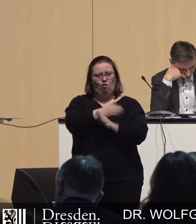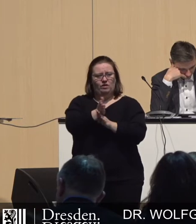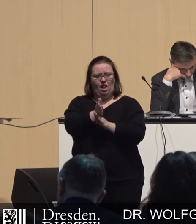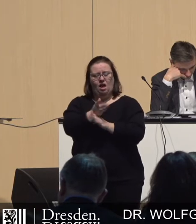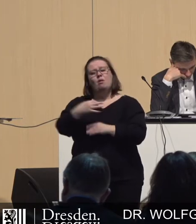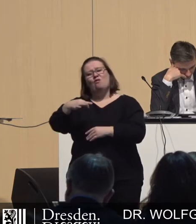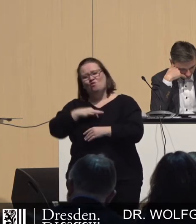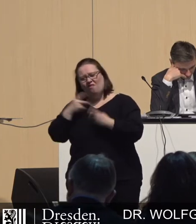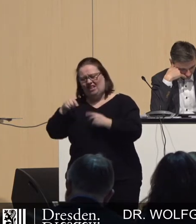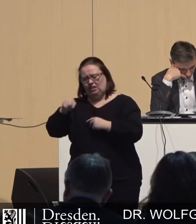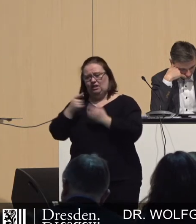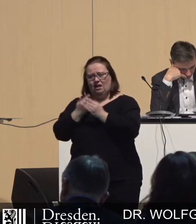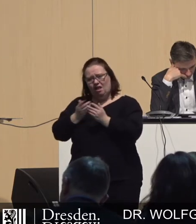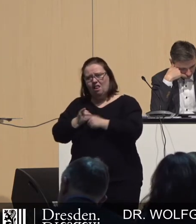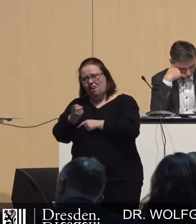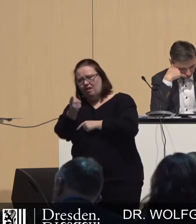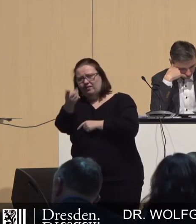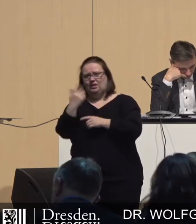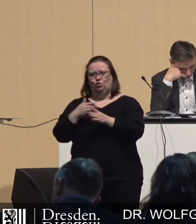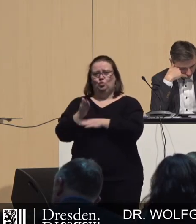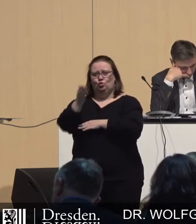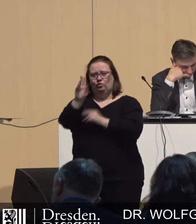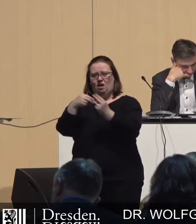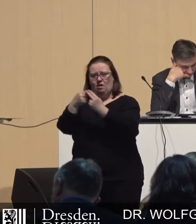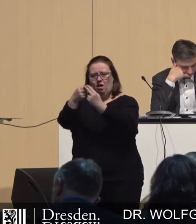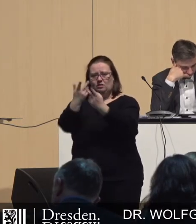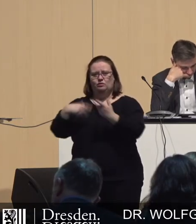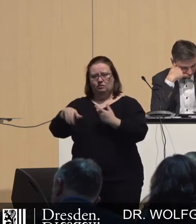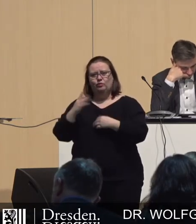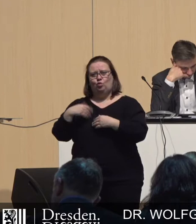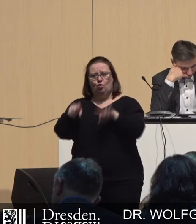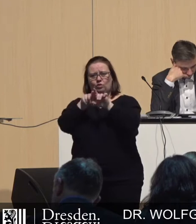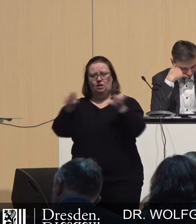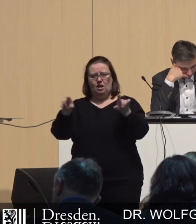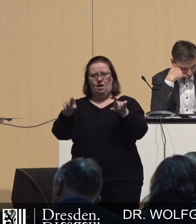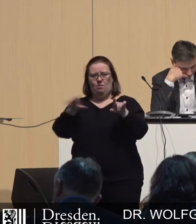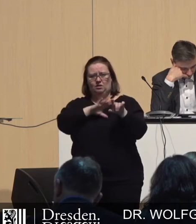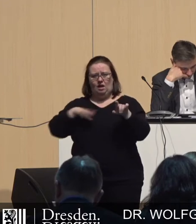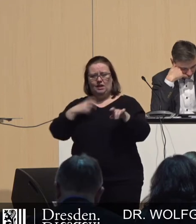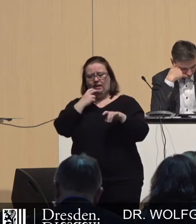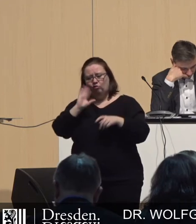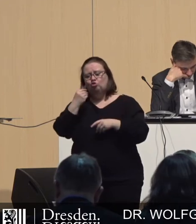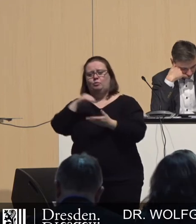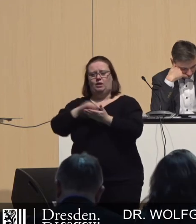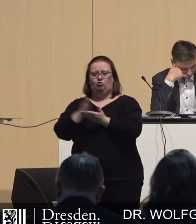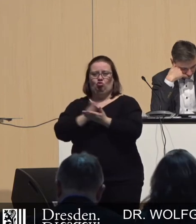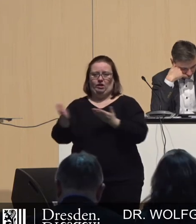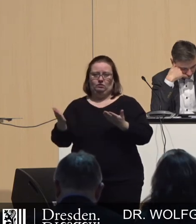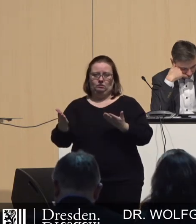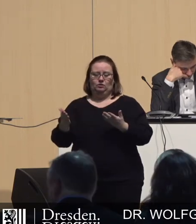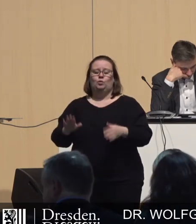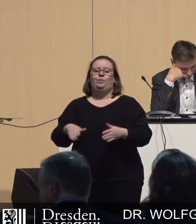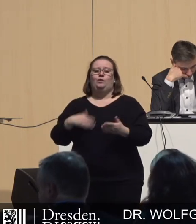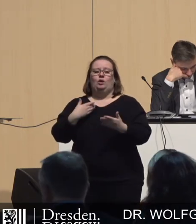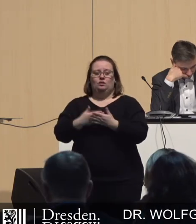ist es wichtiger, die langfristige und zukunftsweisende Ausrichtung des Unternehmens Sachsen Energie mitzugestalten.